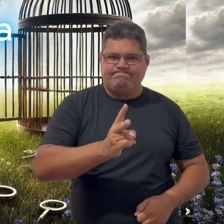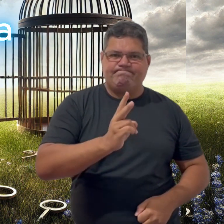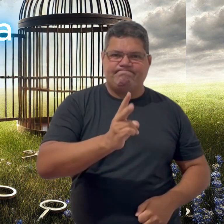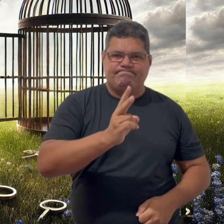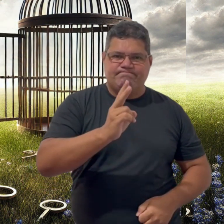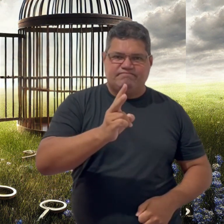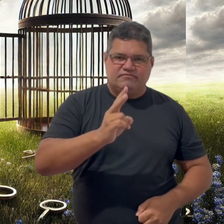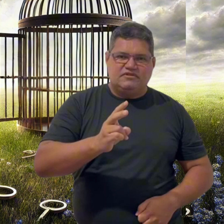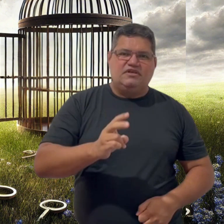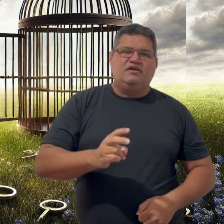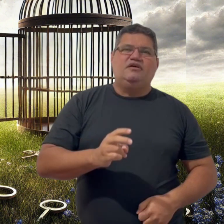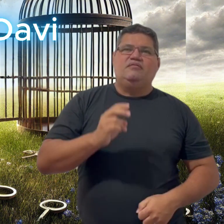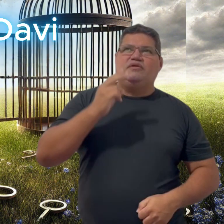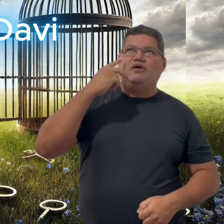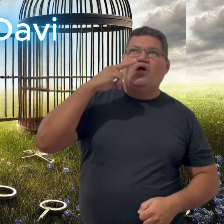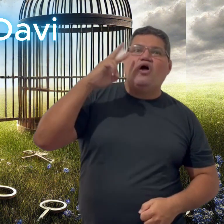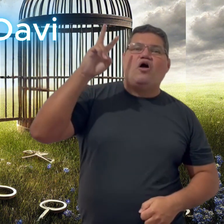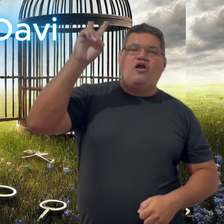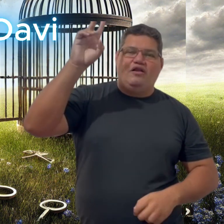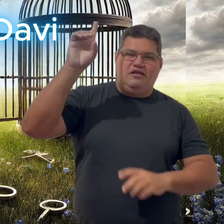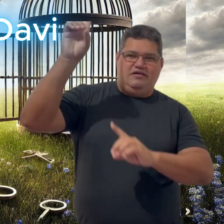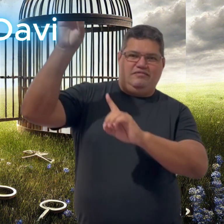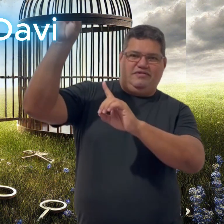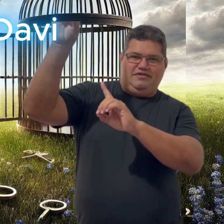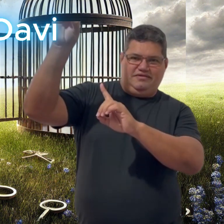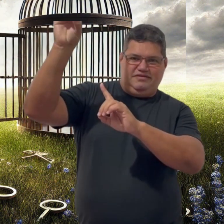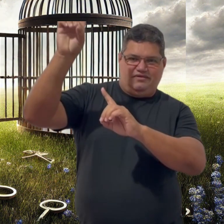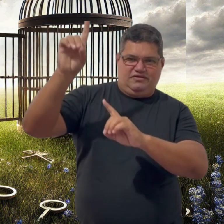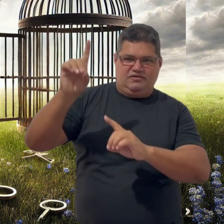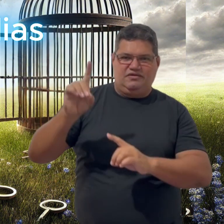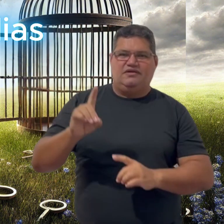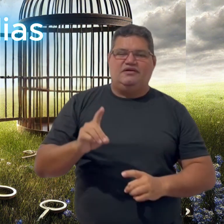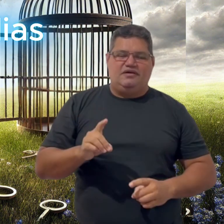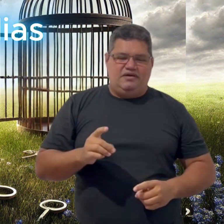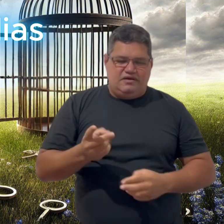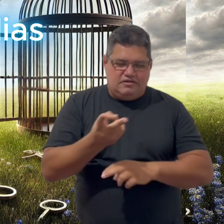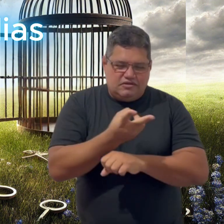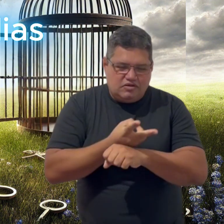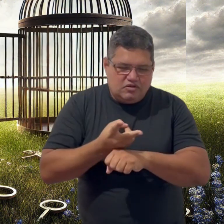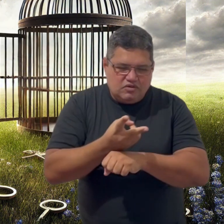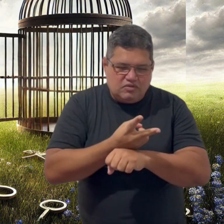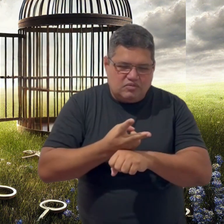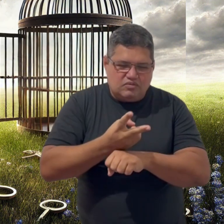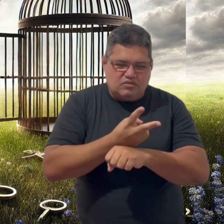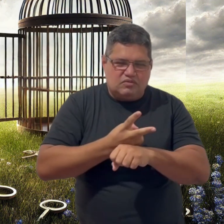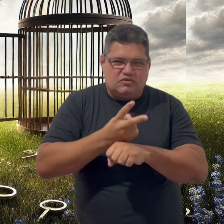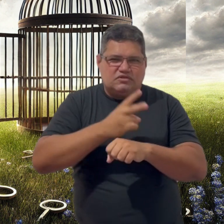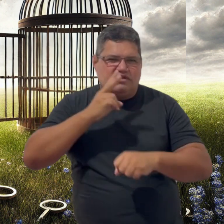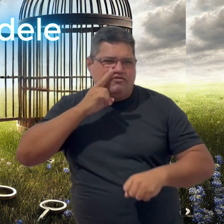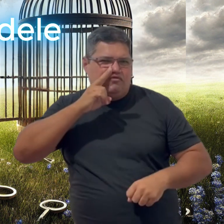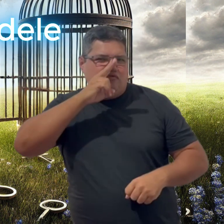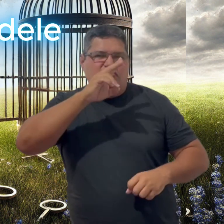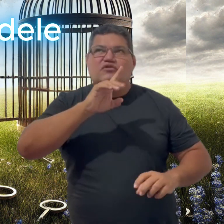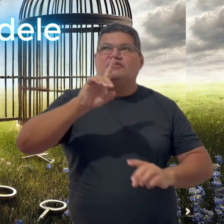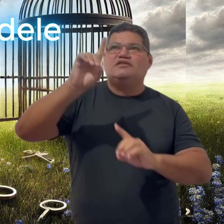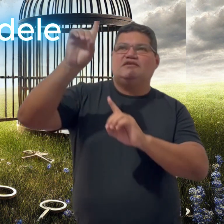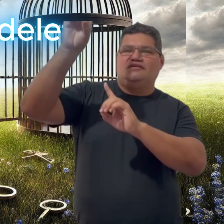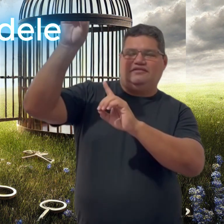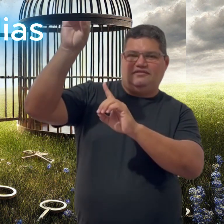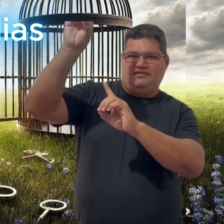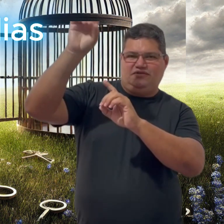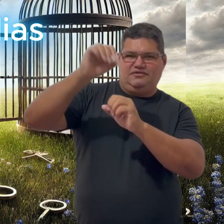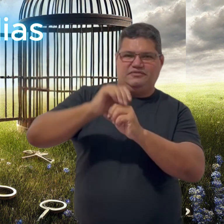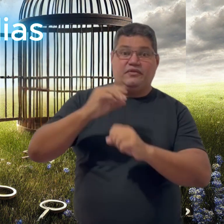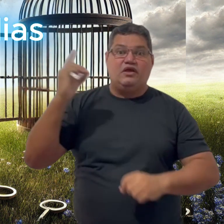de força. A vida de Davi sobre Golias, ou a vitória